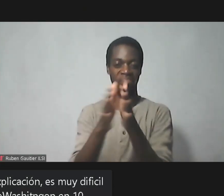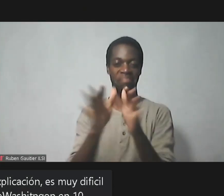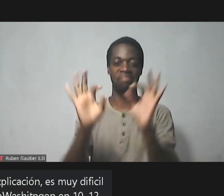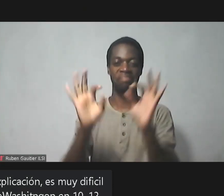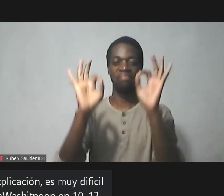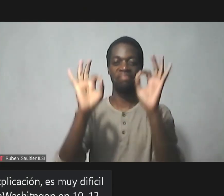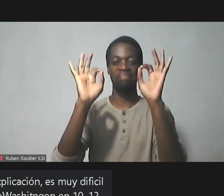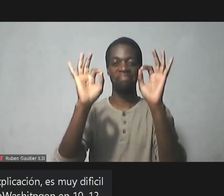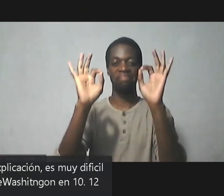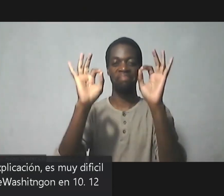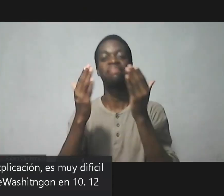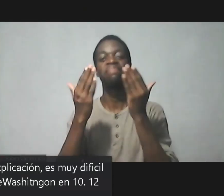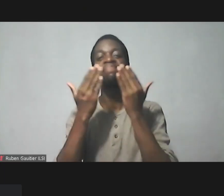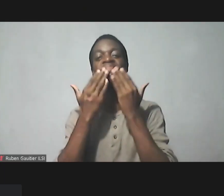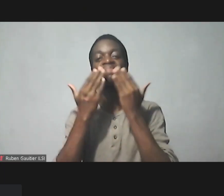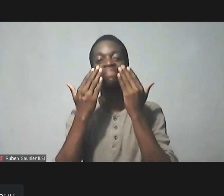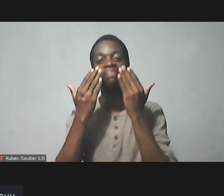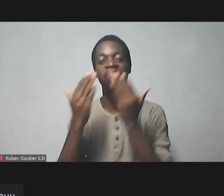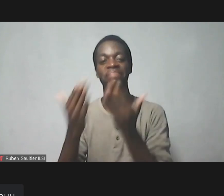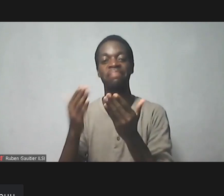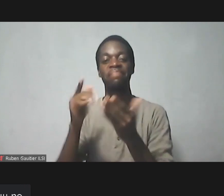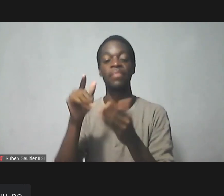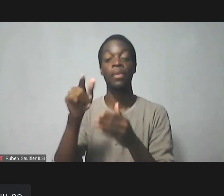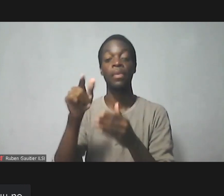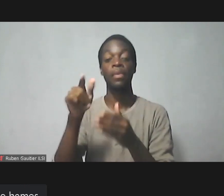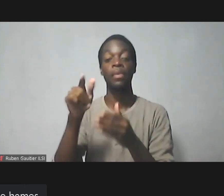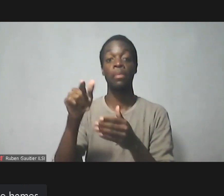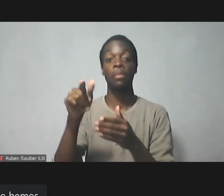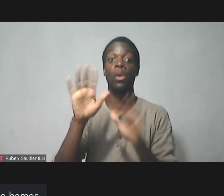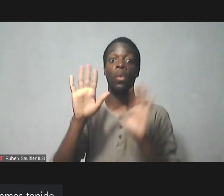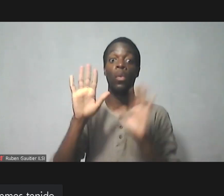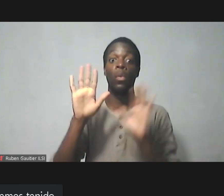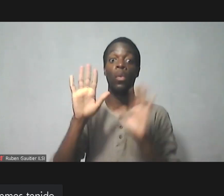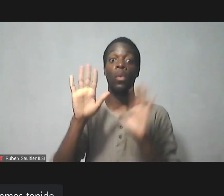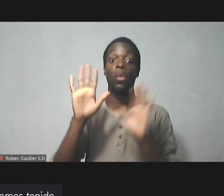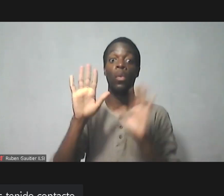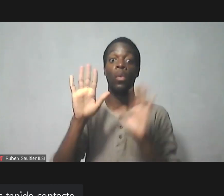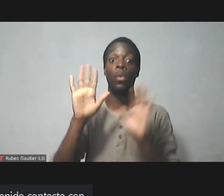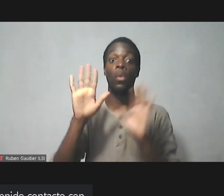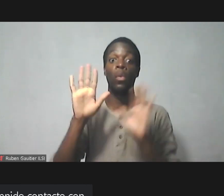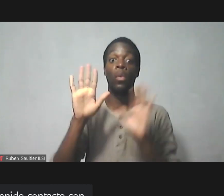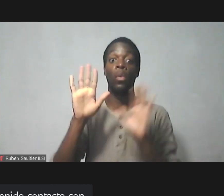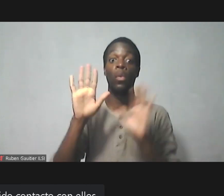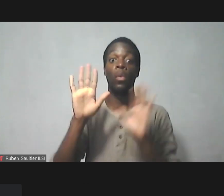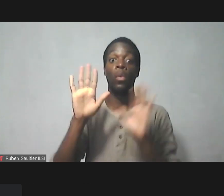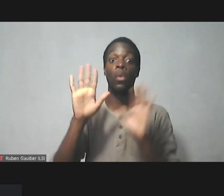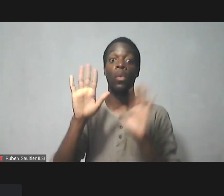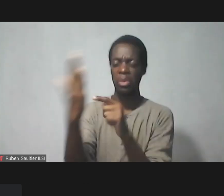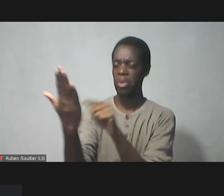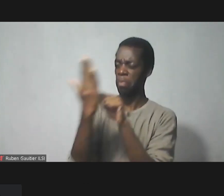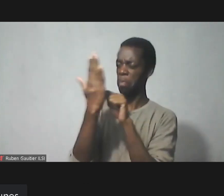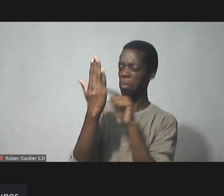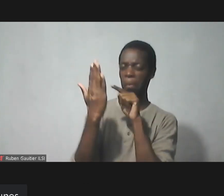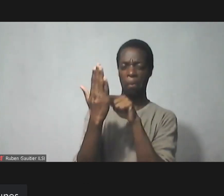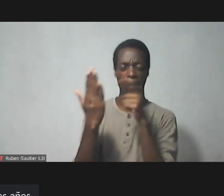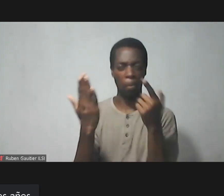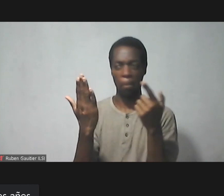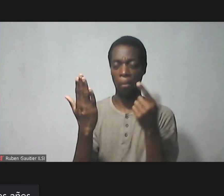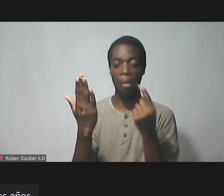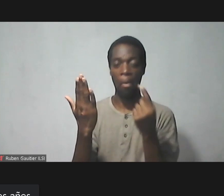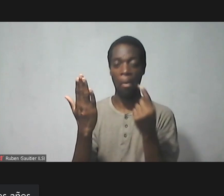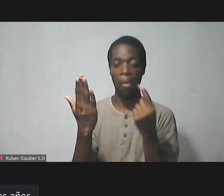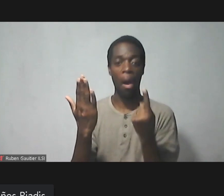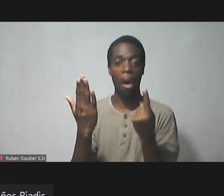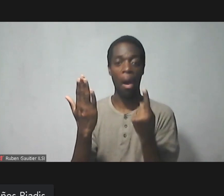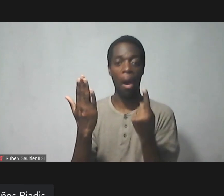ellas. Pero creo que es importante rescatar que hace algunos años también Riadis hizo un curso a nivel de América Latina y hay gente